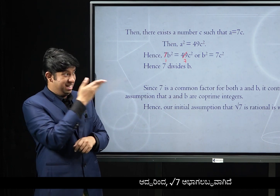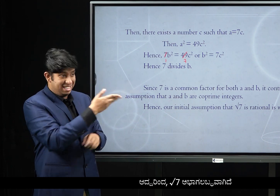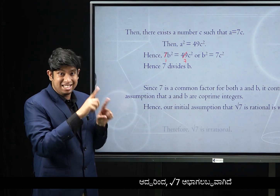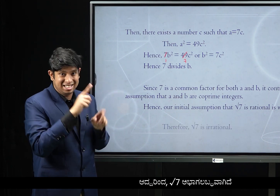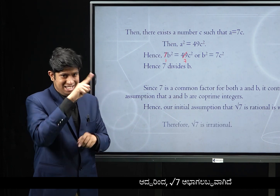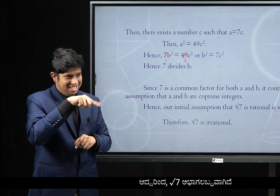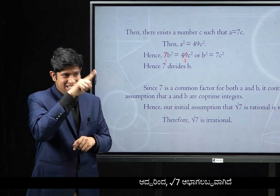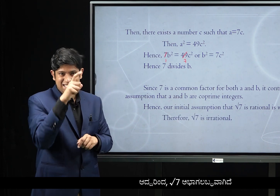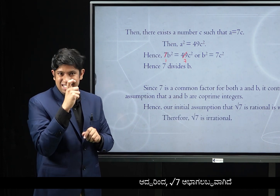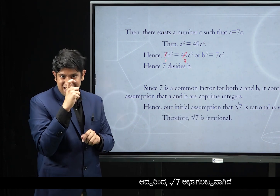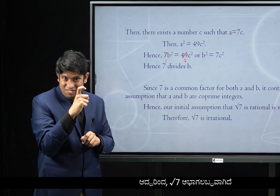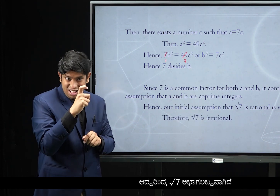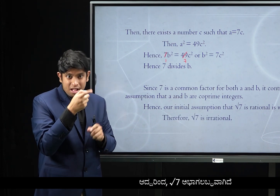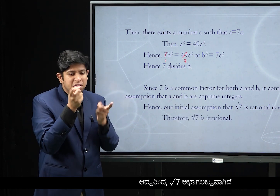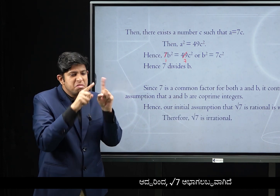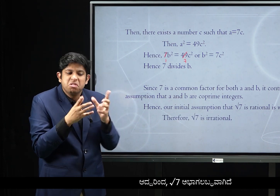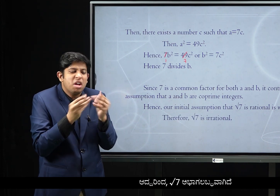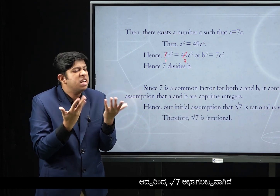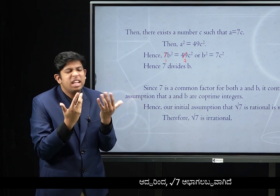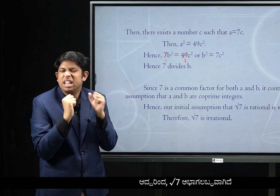ಆದ್ದರಿಂದ ವರ್ಗಮೂಲ 7 ಅಭಾಗಲಬ್ಧವಾಗಿದೆ.